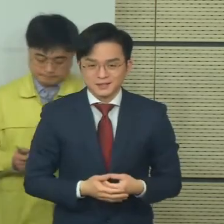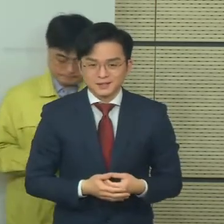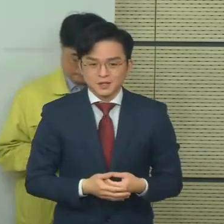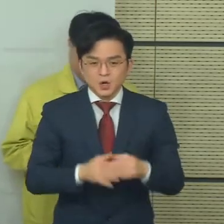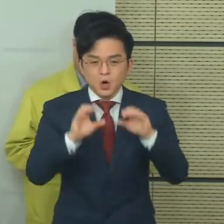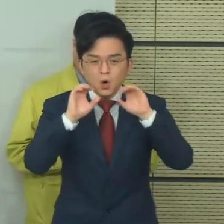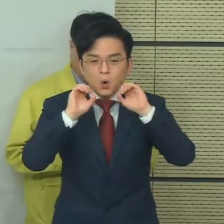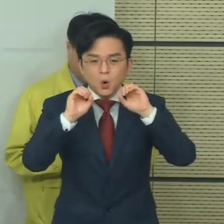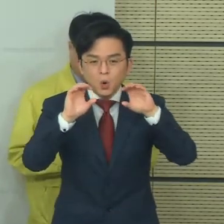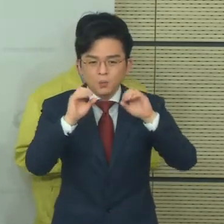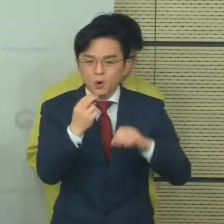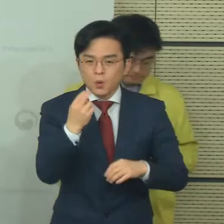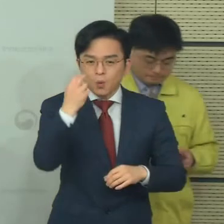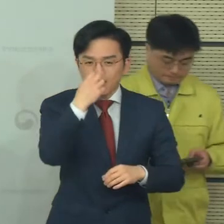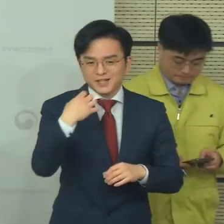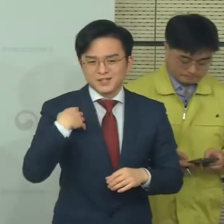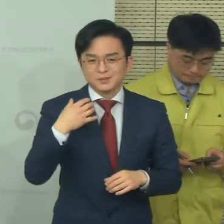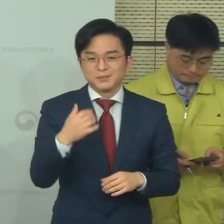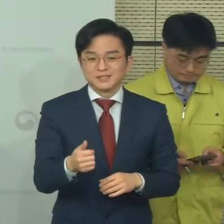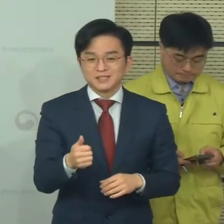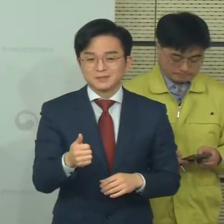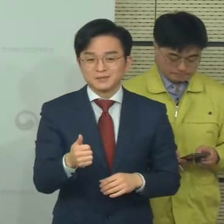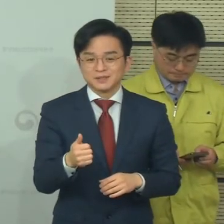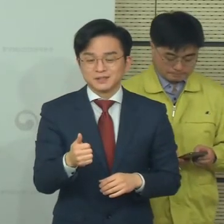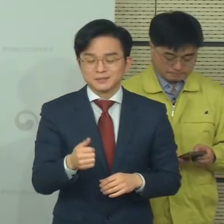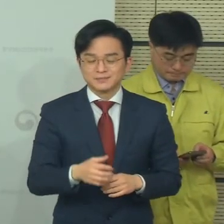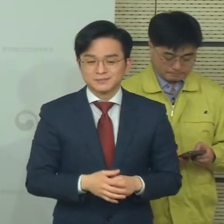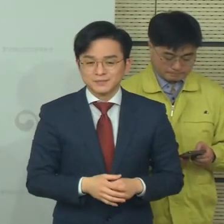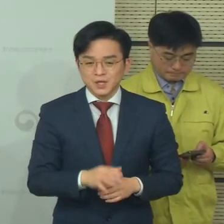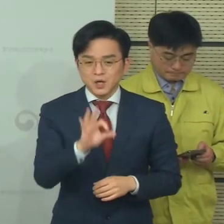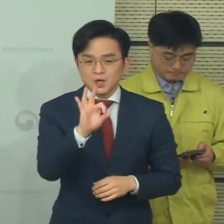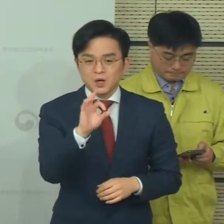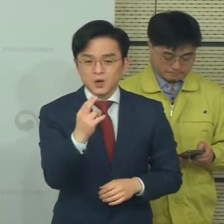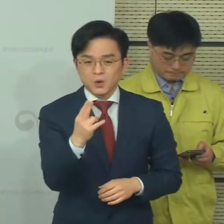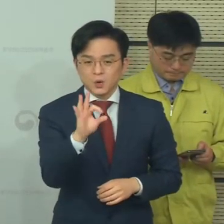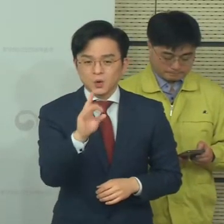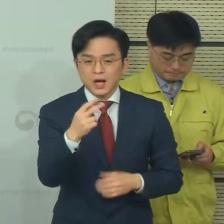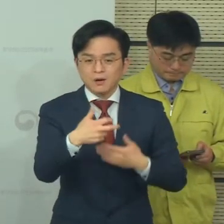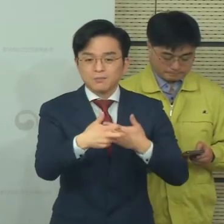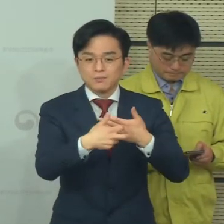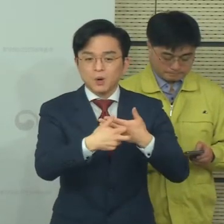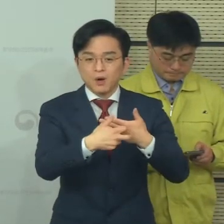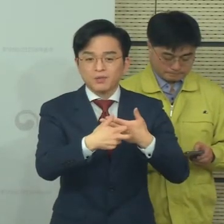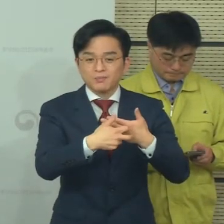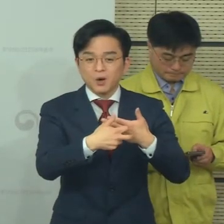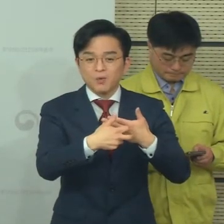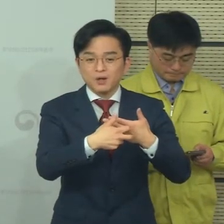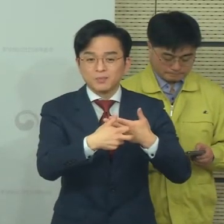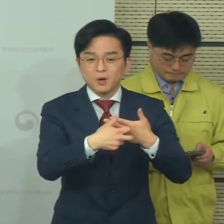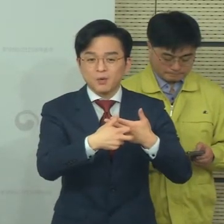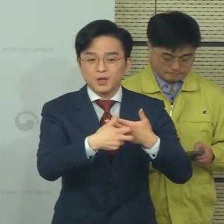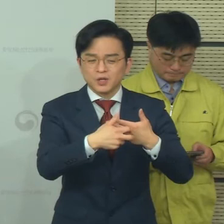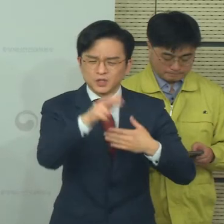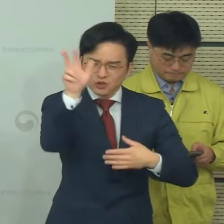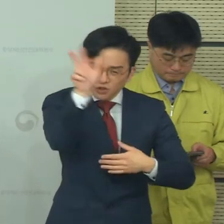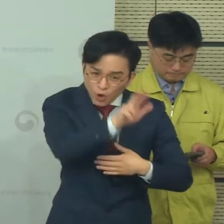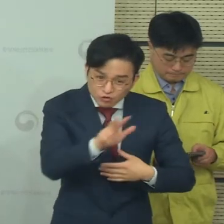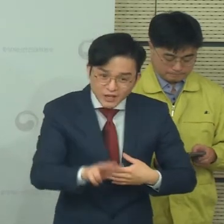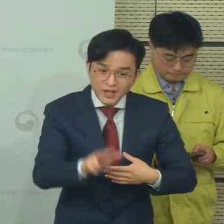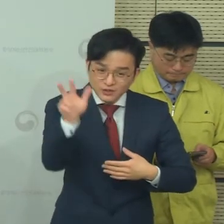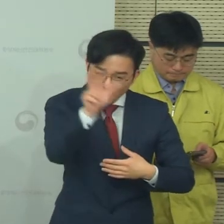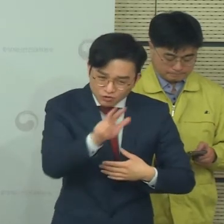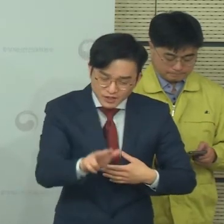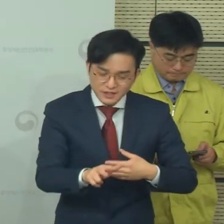예, 홍보관리반장입니다. 하나만 추가 설명드리겠습니다. 요양병원에 지금 입원해 계신 환자분이 전국적으로 한 30만 명 정도로 추산되고